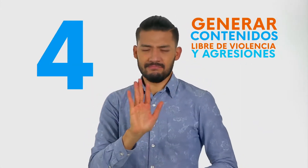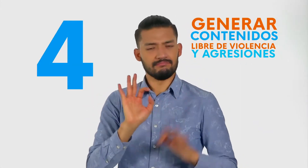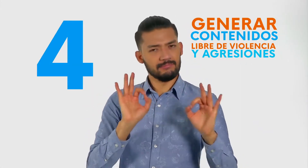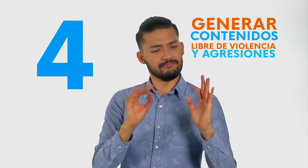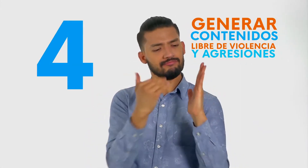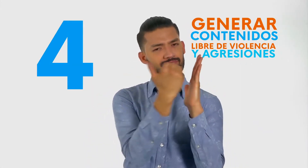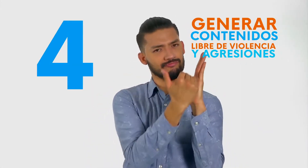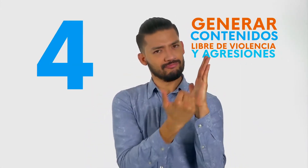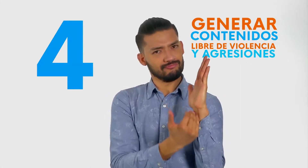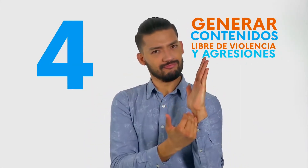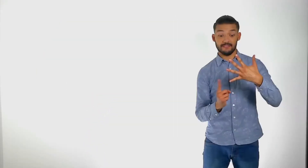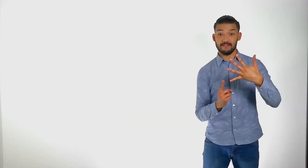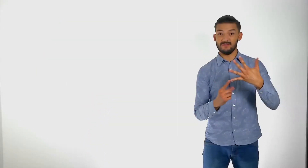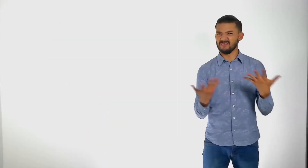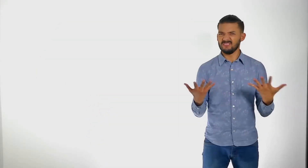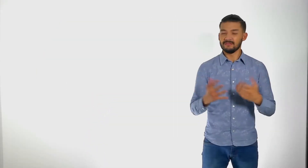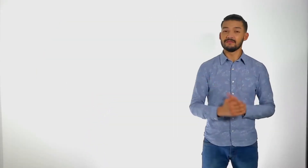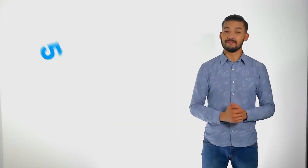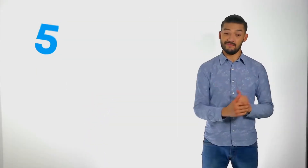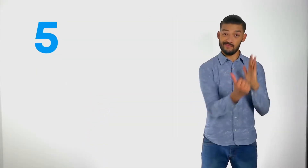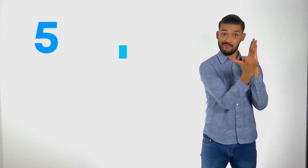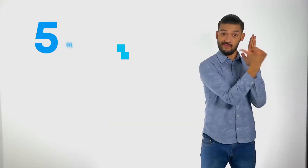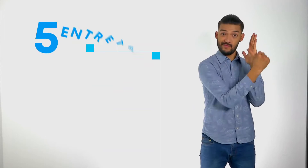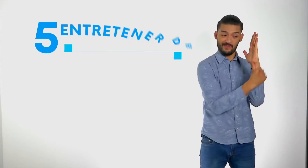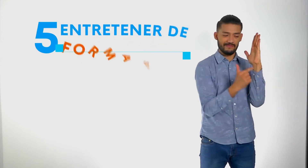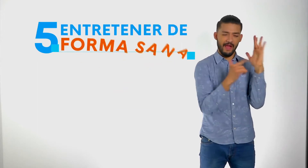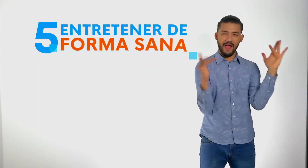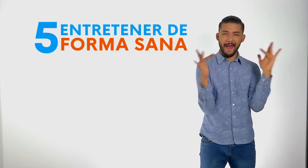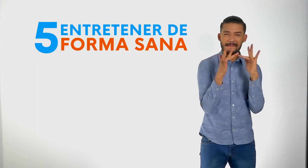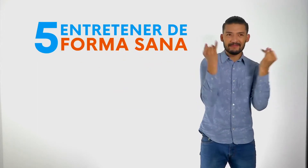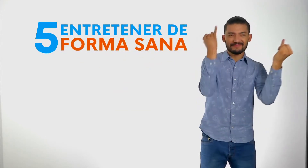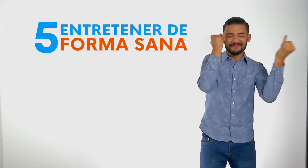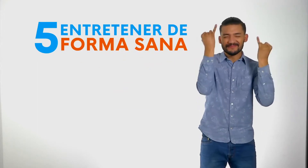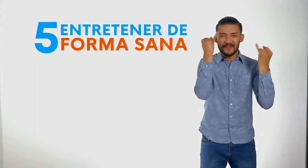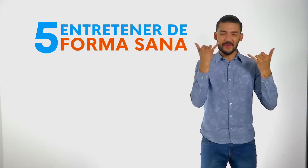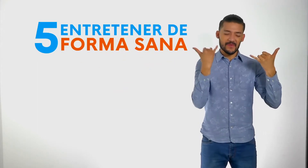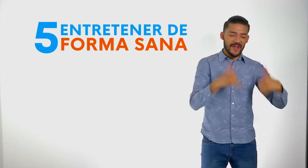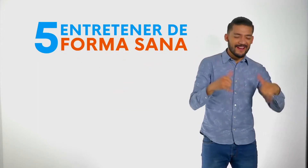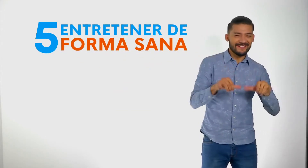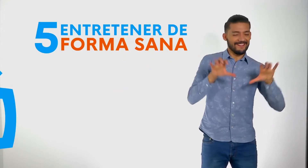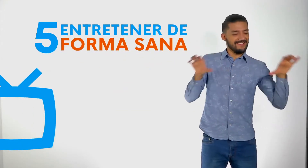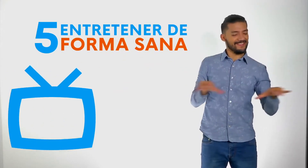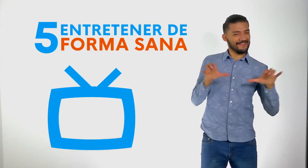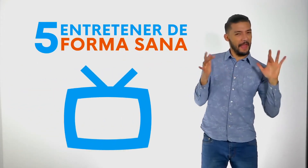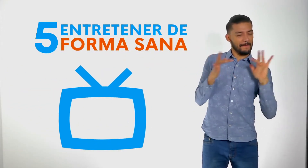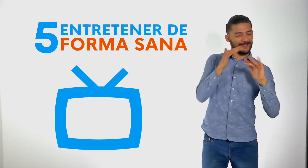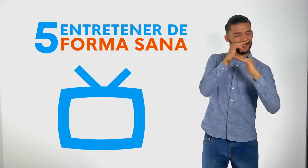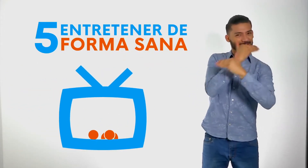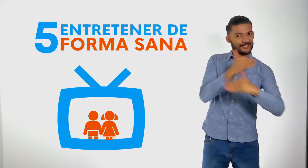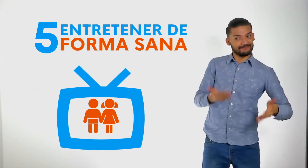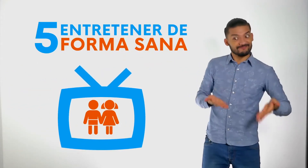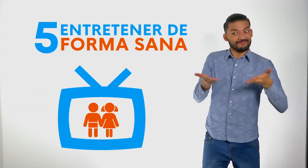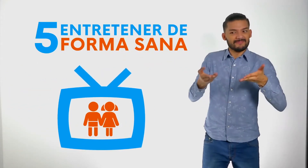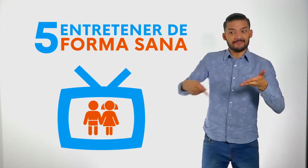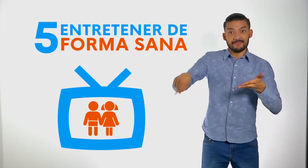entre los personajes. Y por último, pero no menos importante, entretener de una forma sana para que se sientan identificados